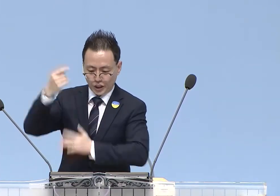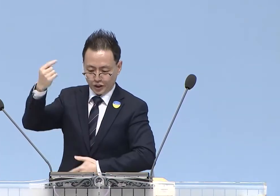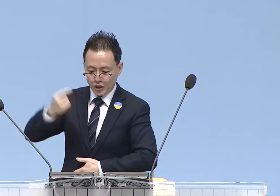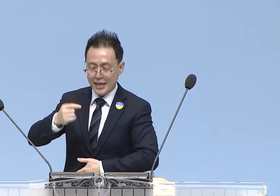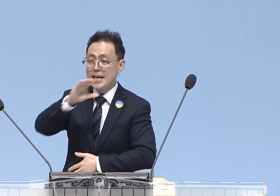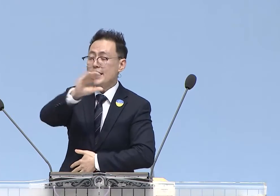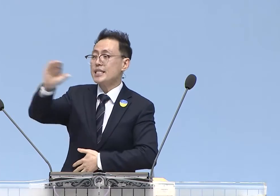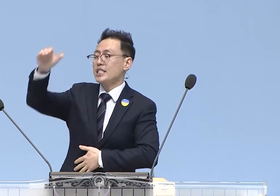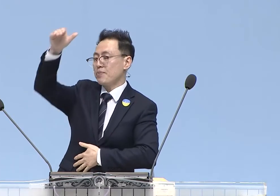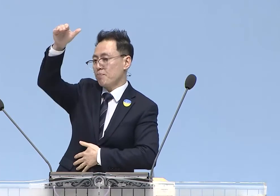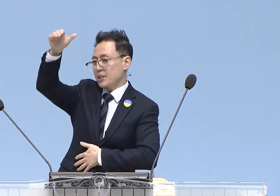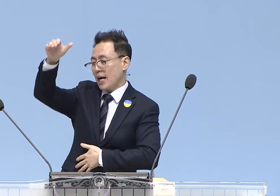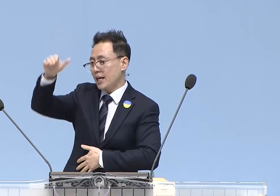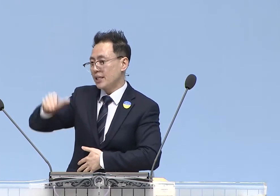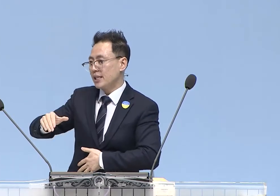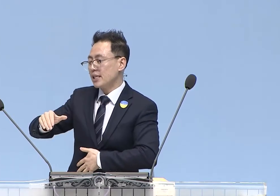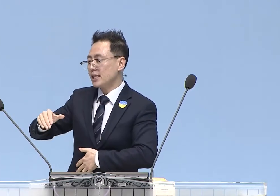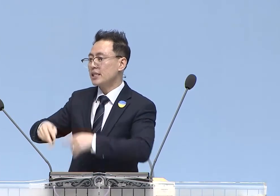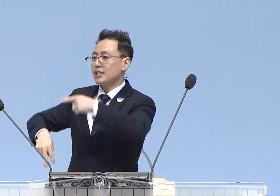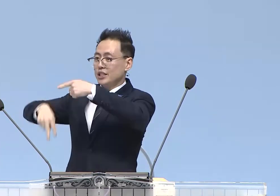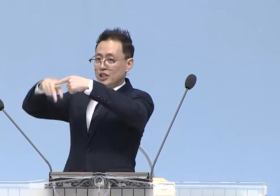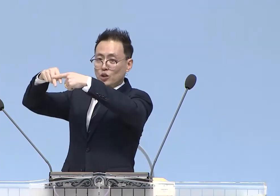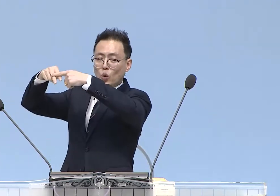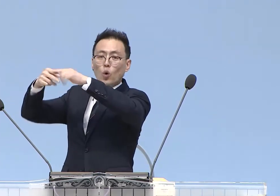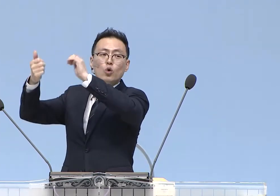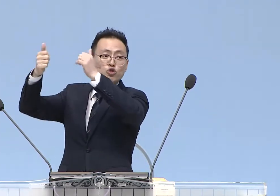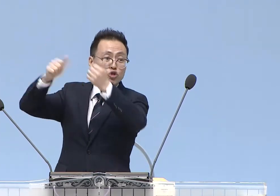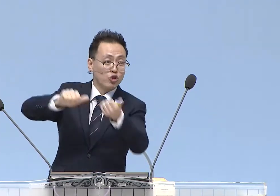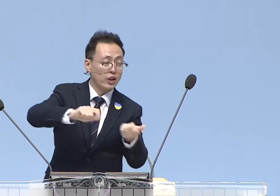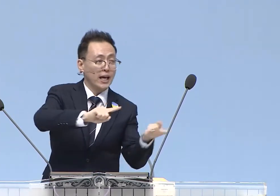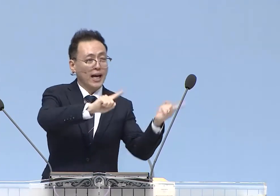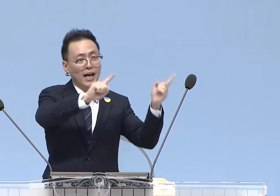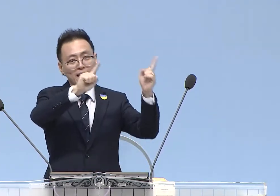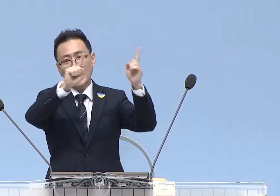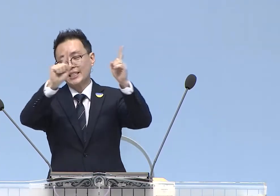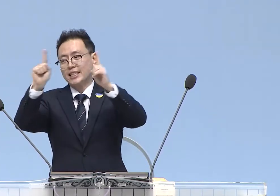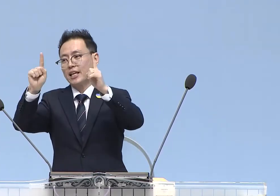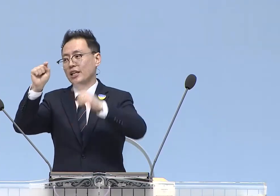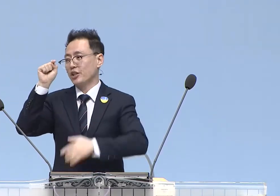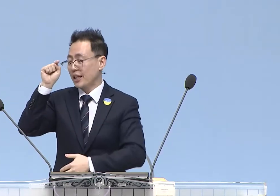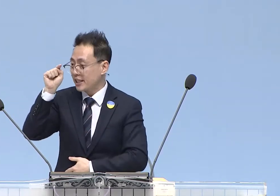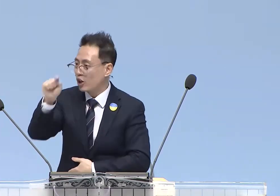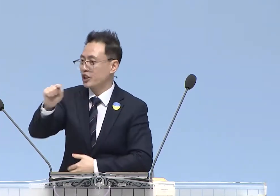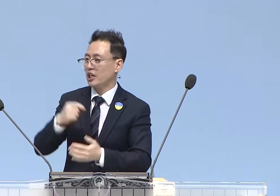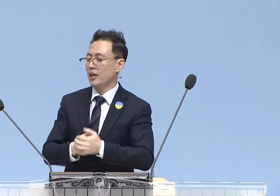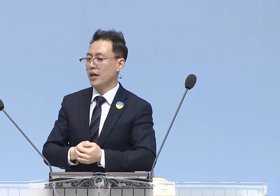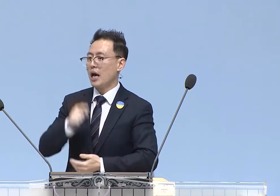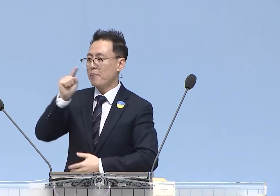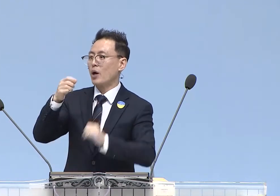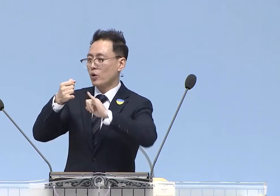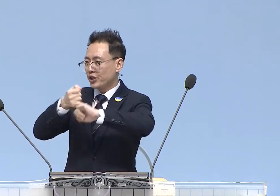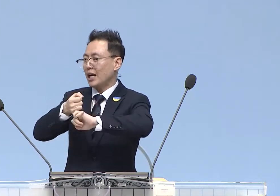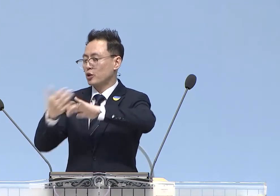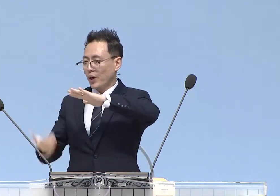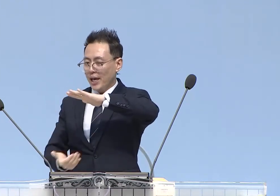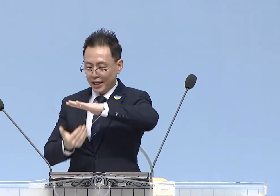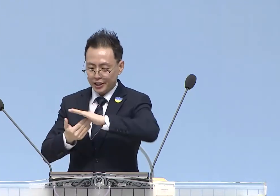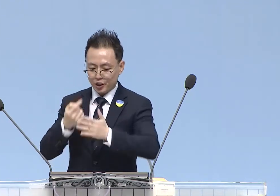오셔서 십자가를 지시고 죽었다가 다시 살아나셨다는 그것이 바로 그 약속의